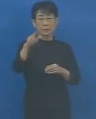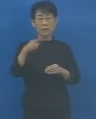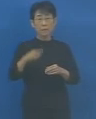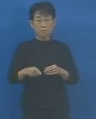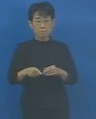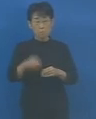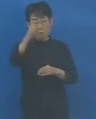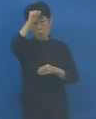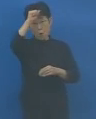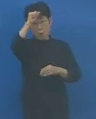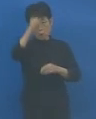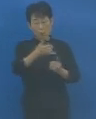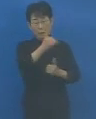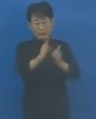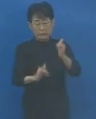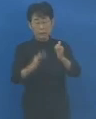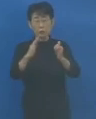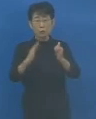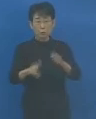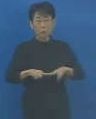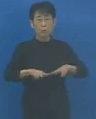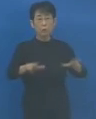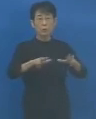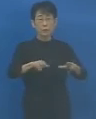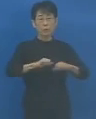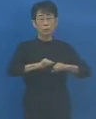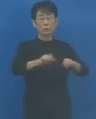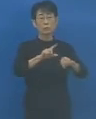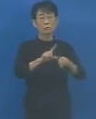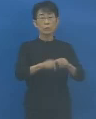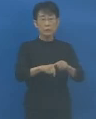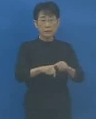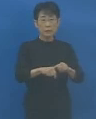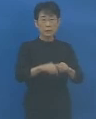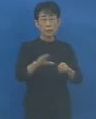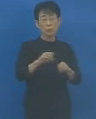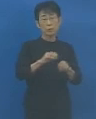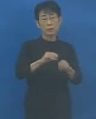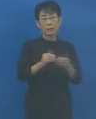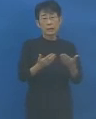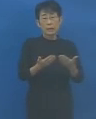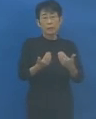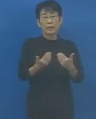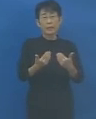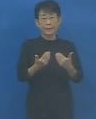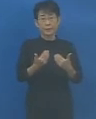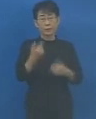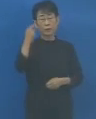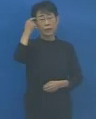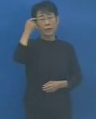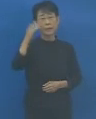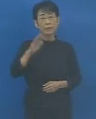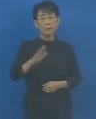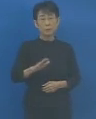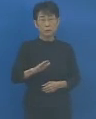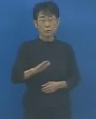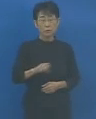私たちの行政執行の中でも生かしていかなければならないというふうに考えております。まあ、